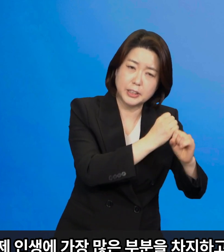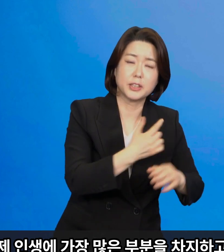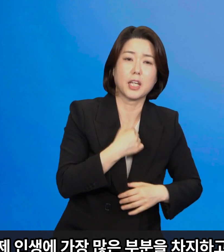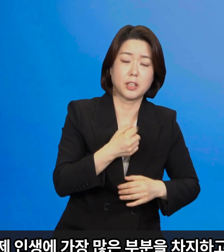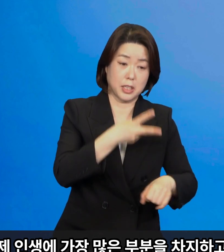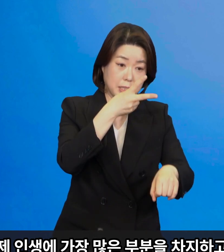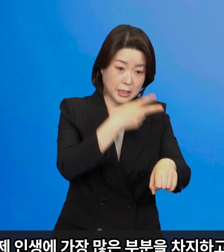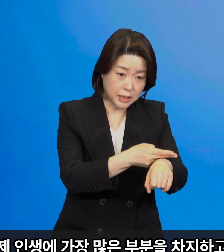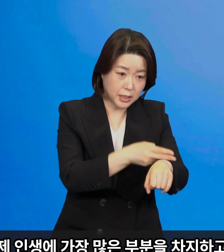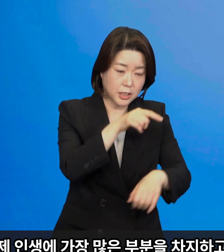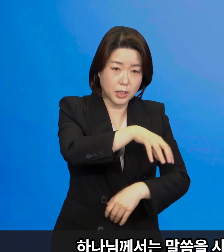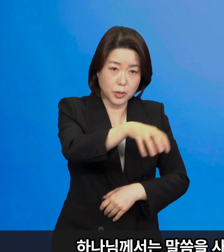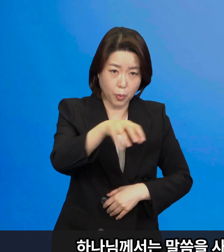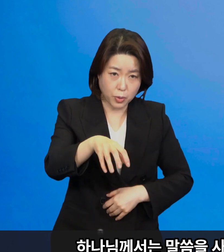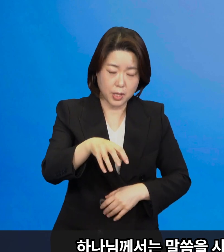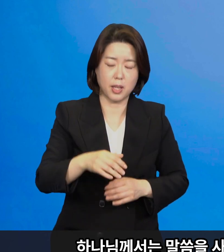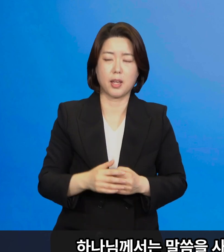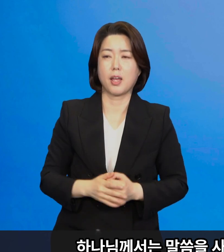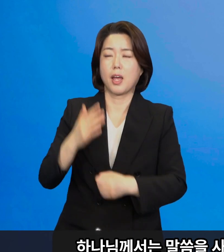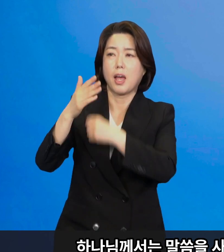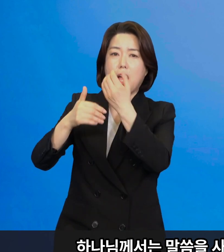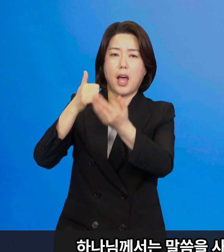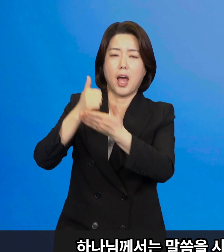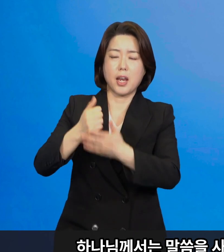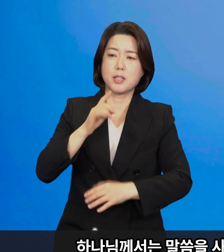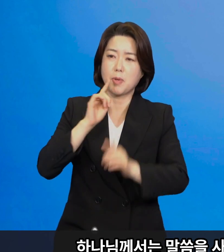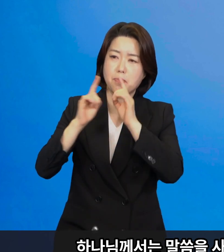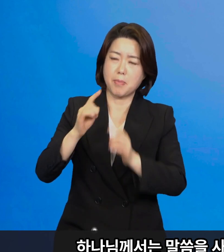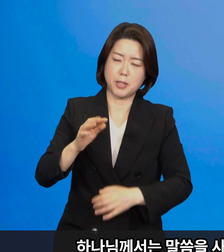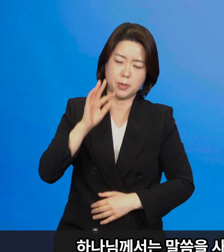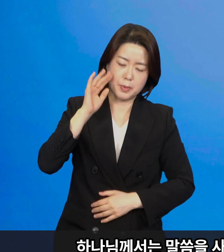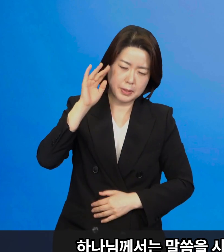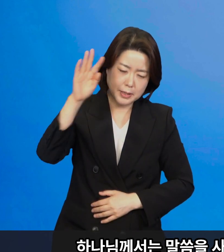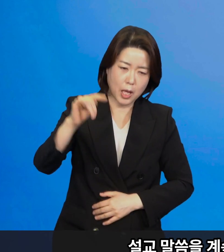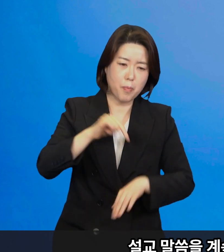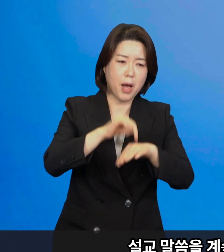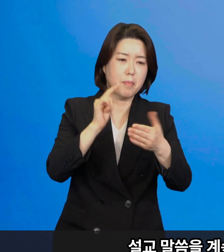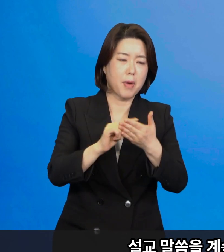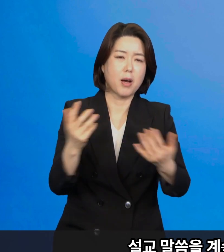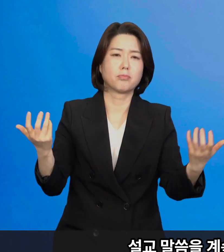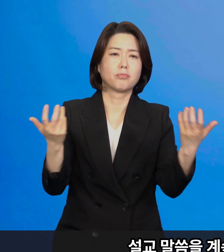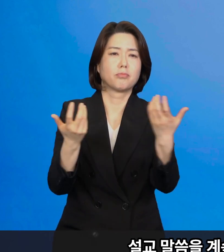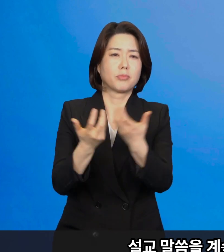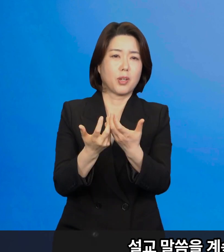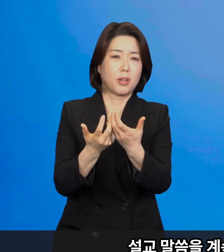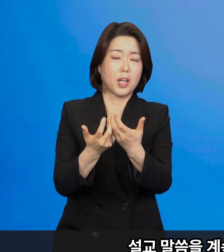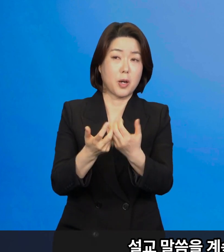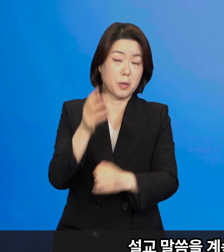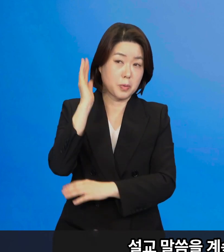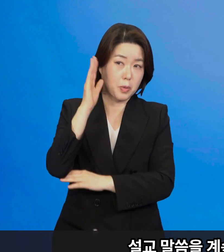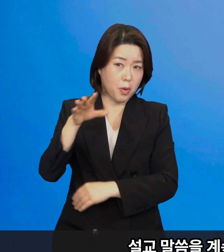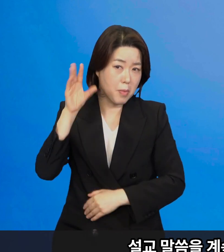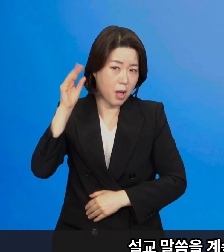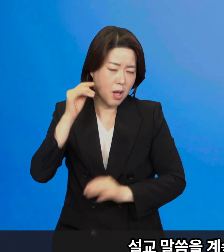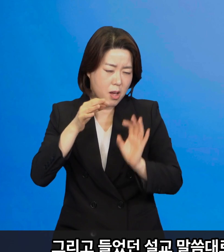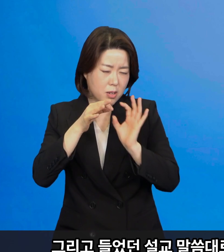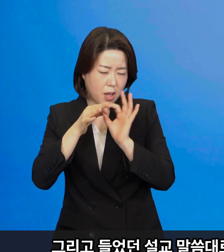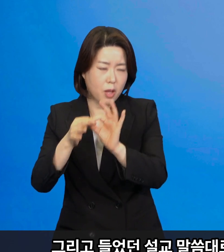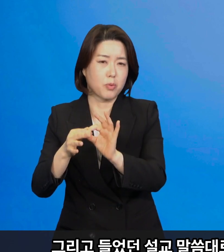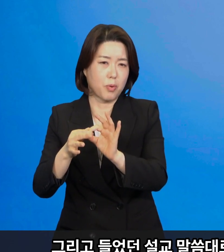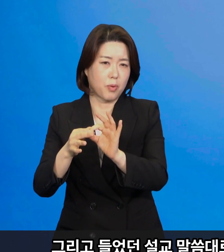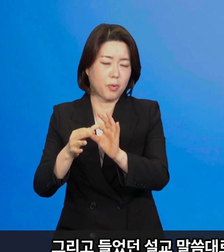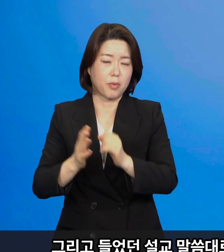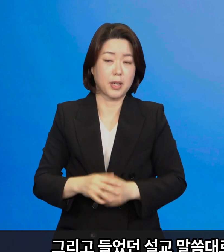그 빈자리에 하나님께서는 말씀을 사모하는 마음을 부어주셔서 설교 말씀을 계속 듣게 하셨습니다.